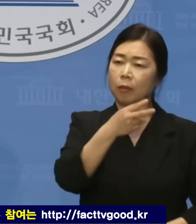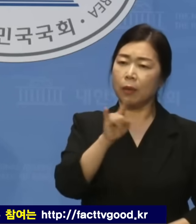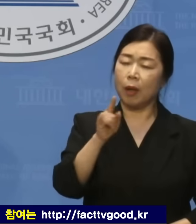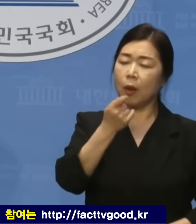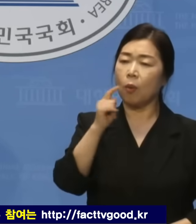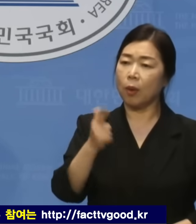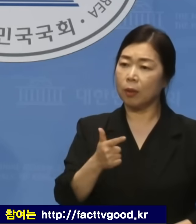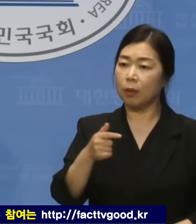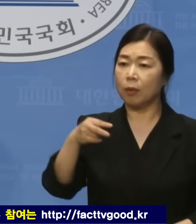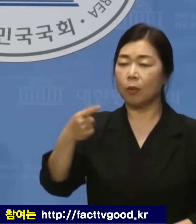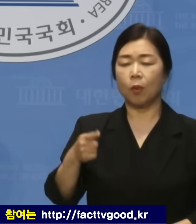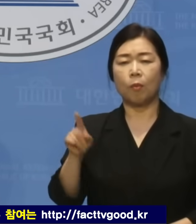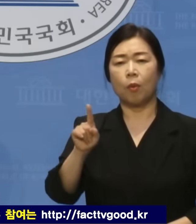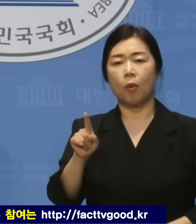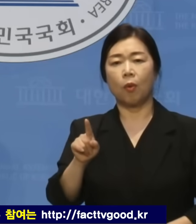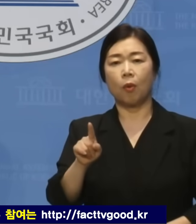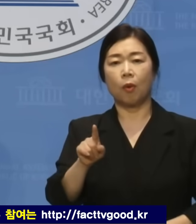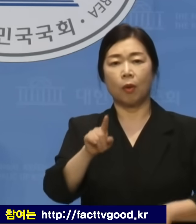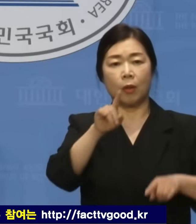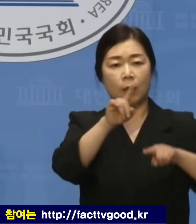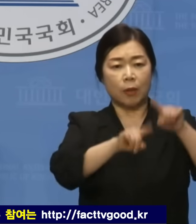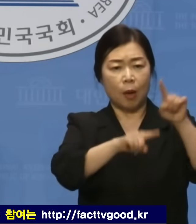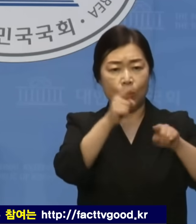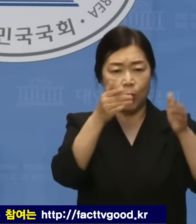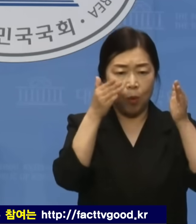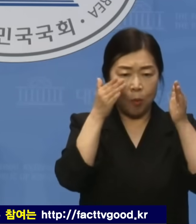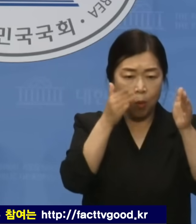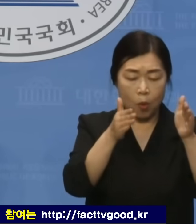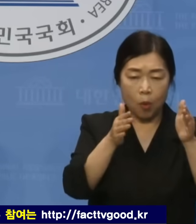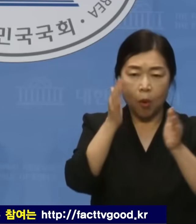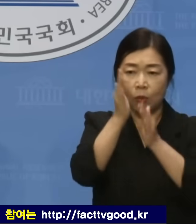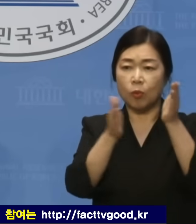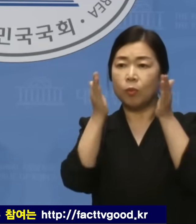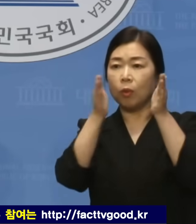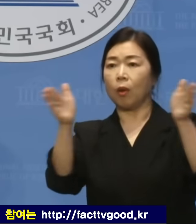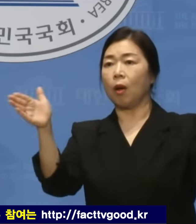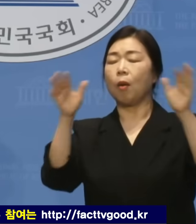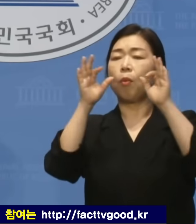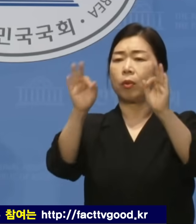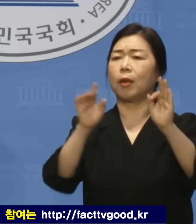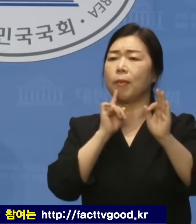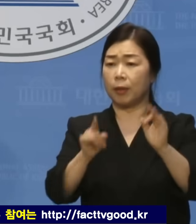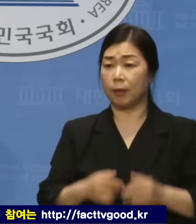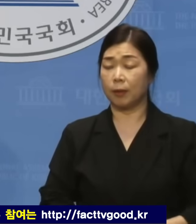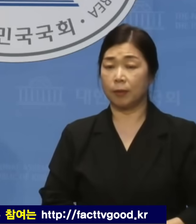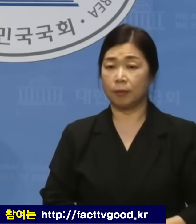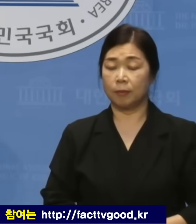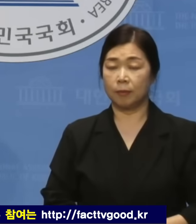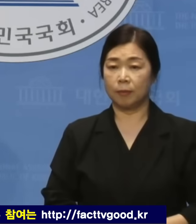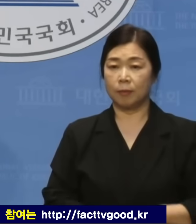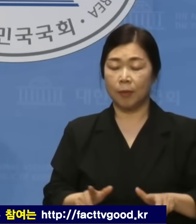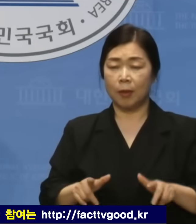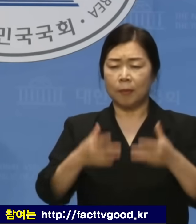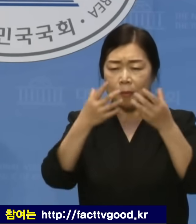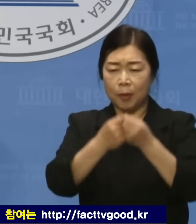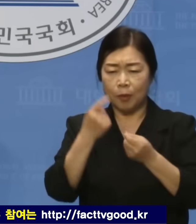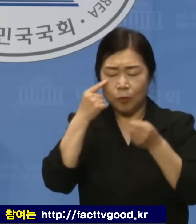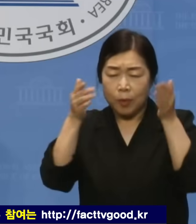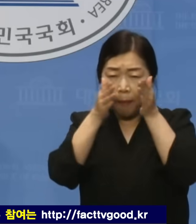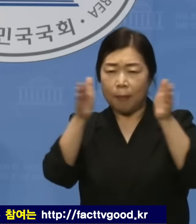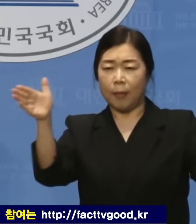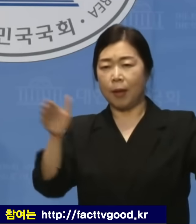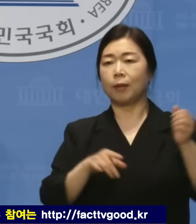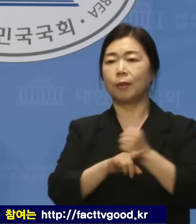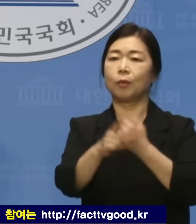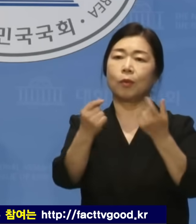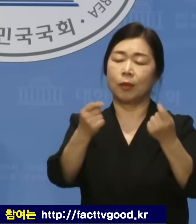대관수찰, 나무도 보고 습도 본다는 얘기죠. 습을 보되 나무를 놓치지 않는다는